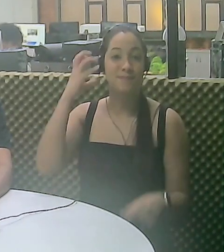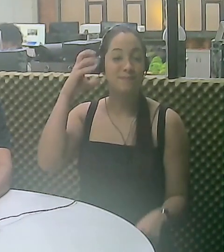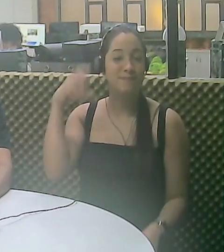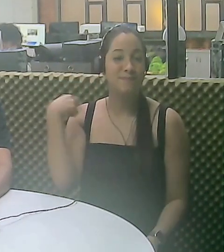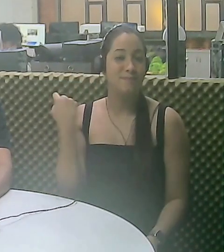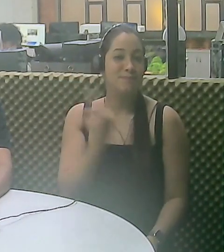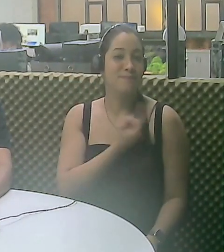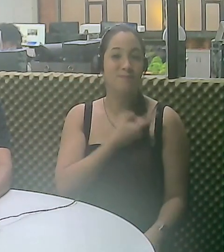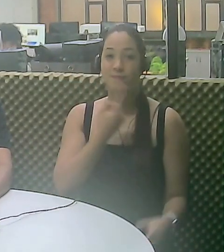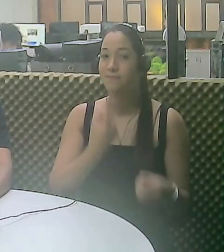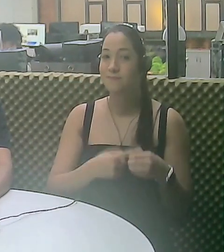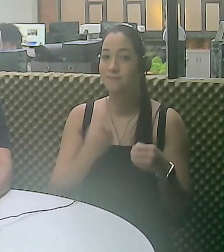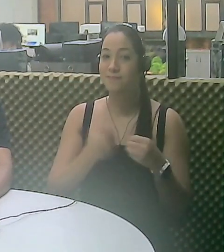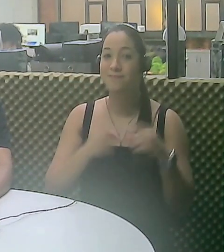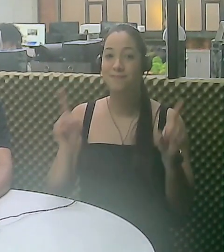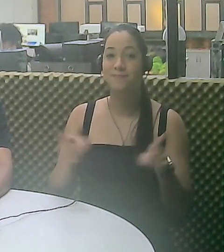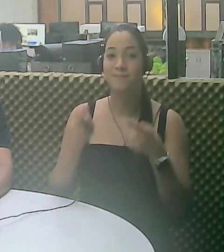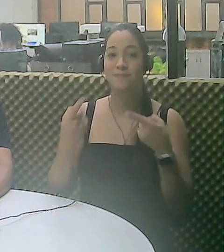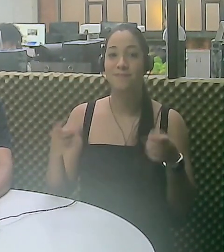Rádio Nossa Cidade.